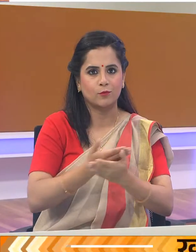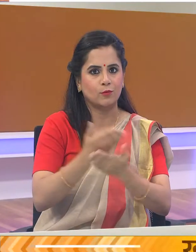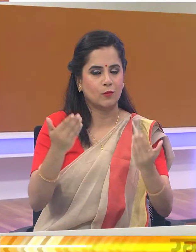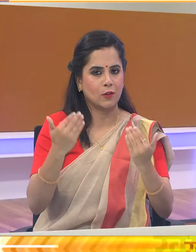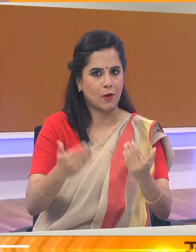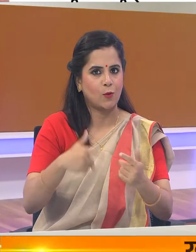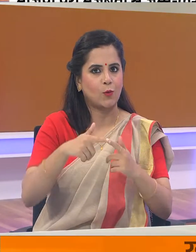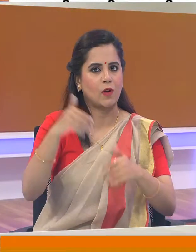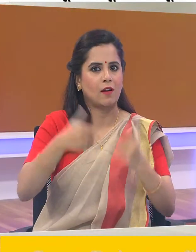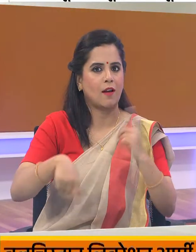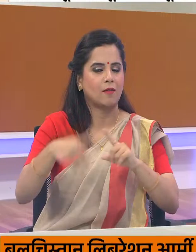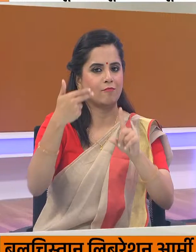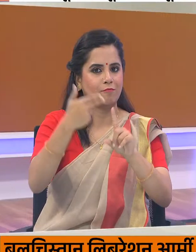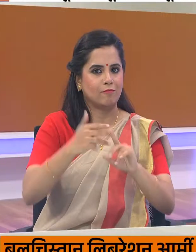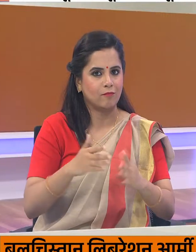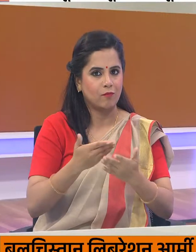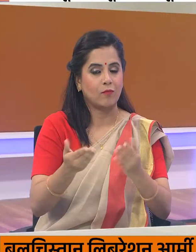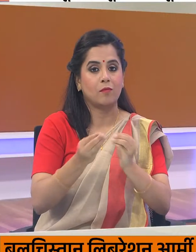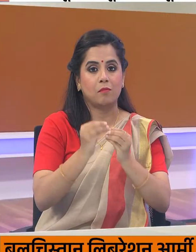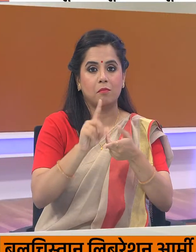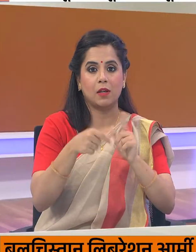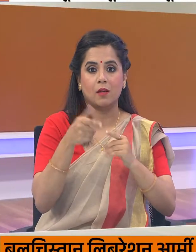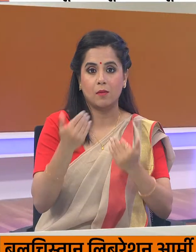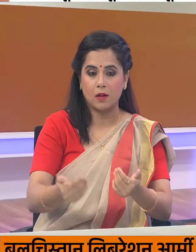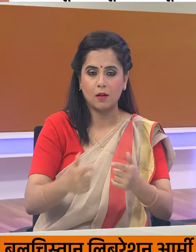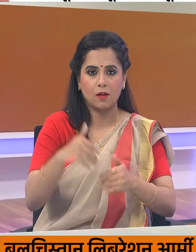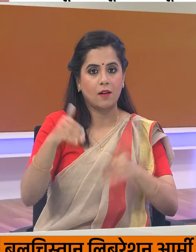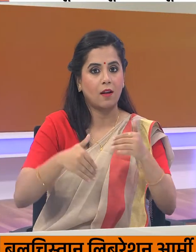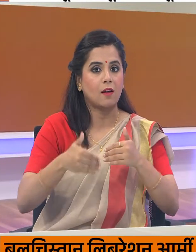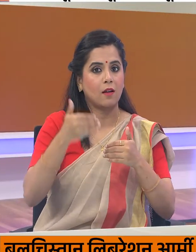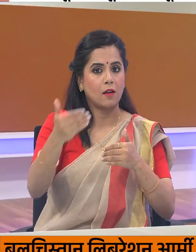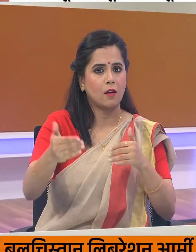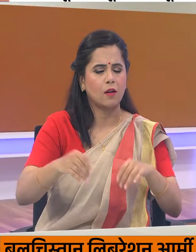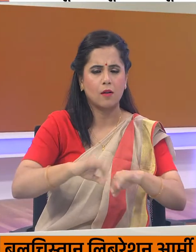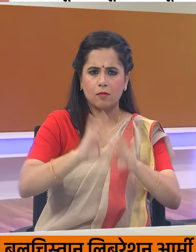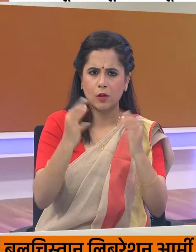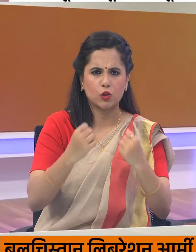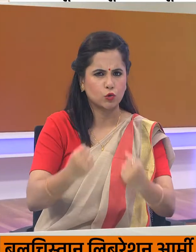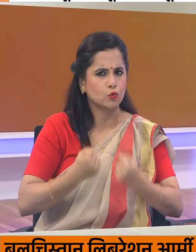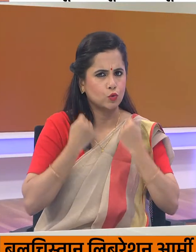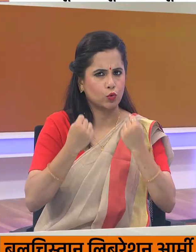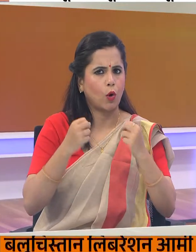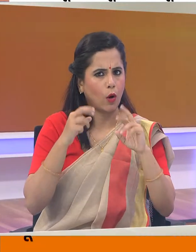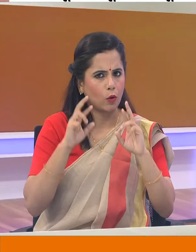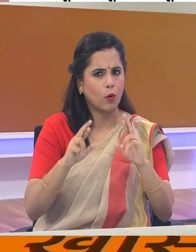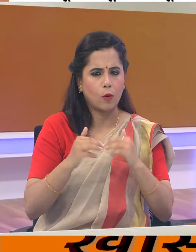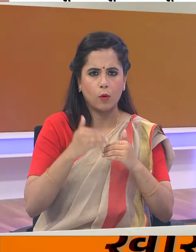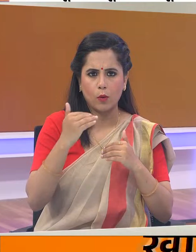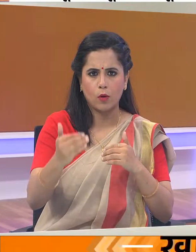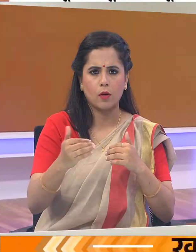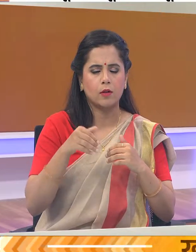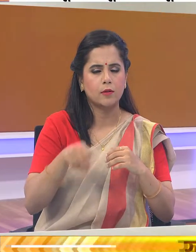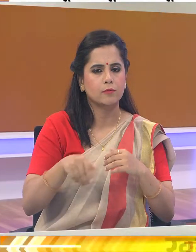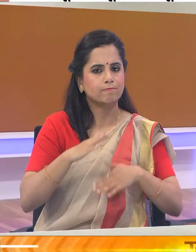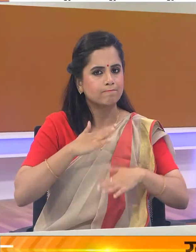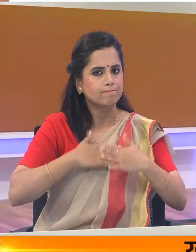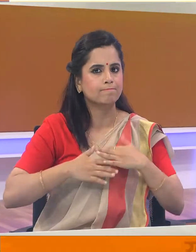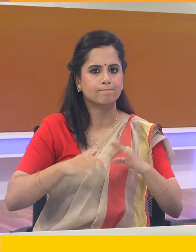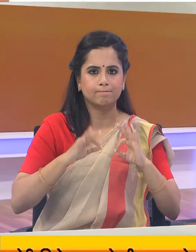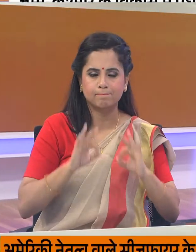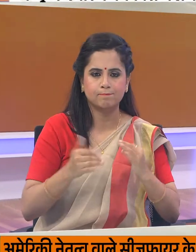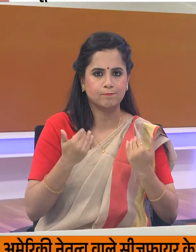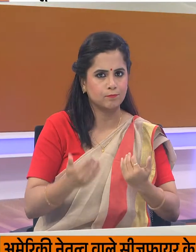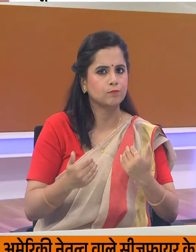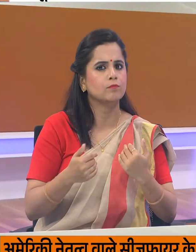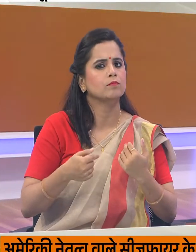रहे हैं। भारतीय जनता पार्टी जम्मू कश्मीर का चुनाव पूरी मजबूती के साथ, तन्मयता के साथ लड़ रही है